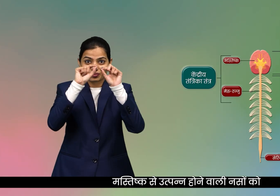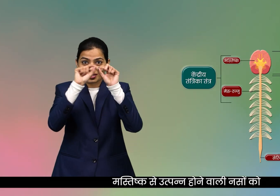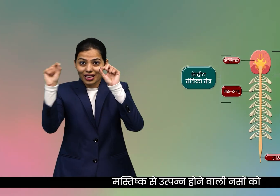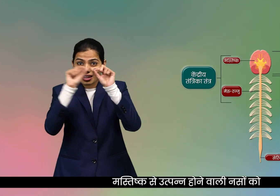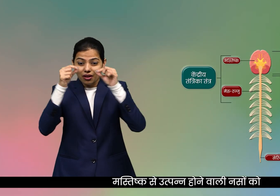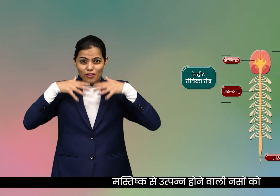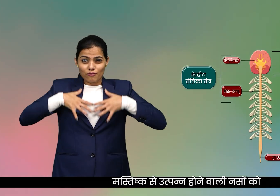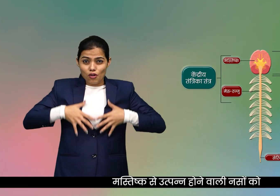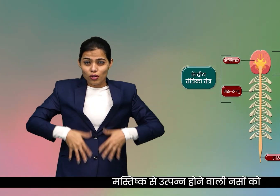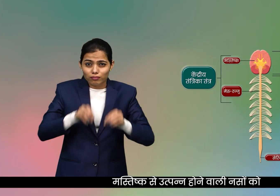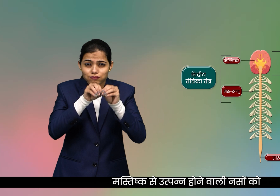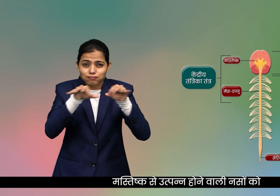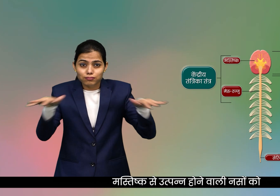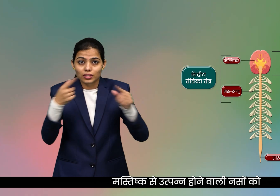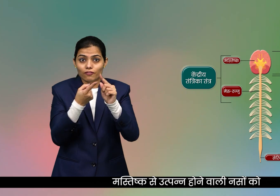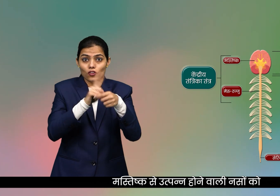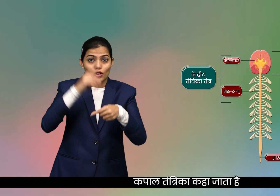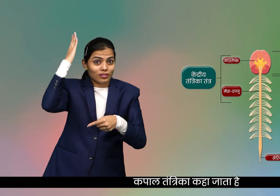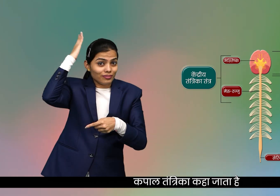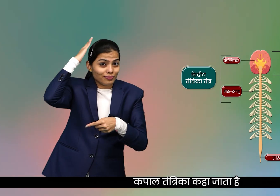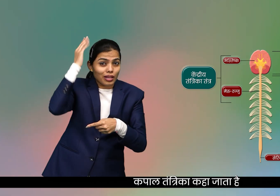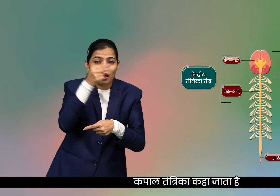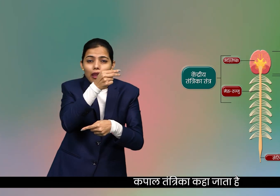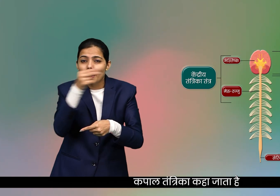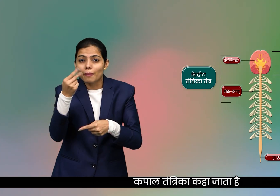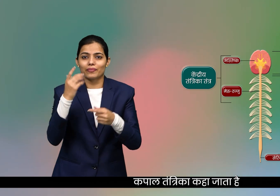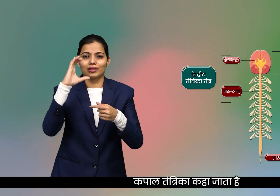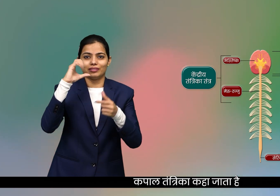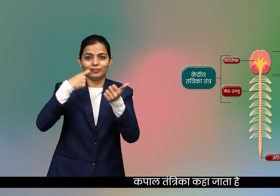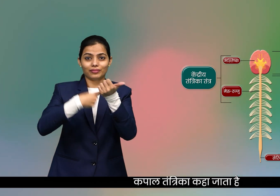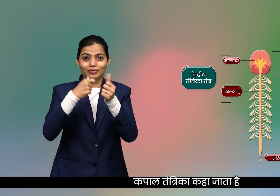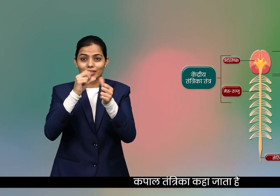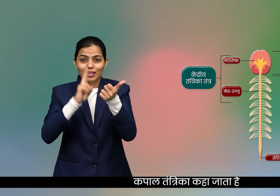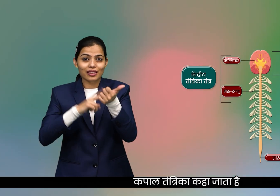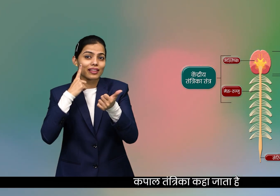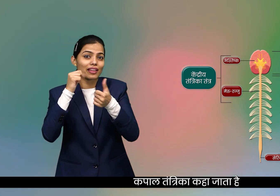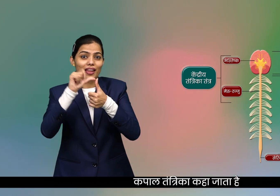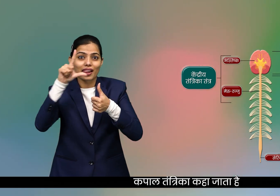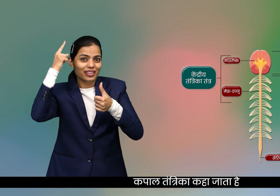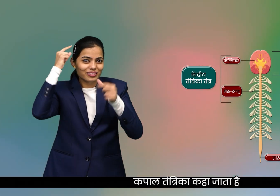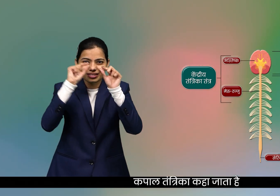मस्तिष्क से उत्पन्न होने वाली नसों को कपाल तंत्रिका कहा जाता है।